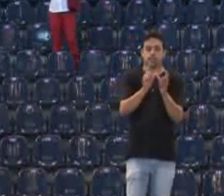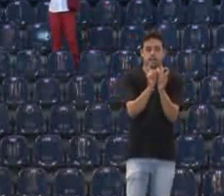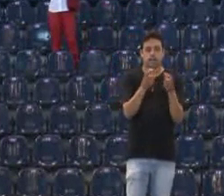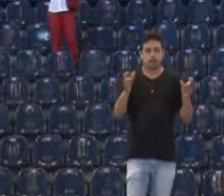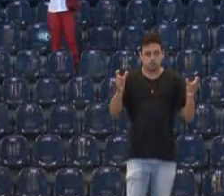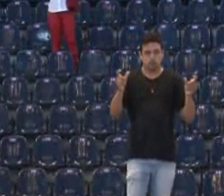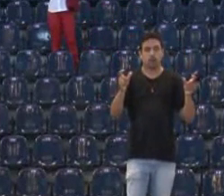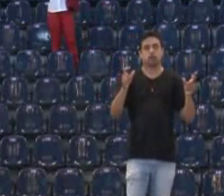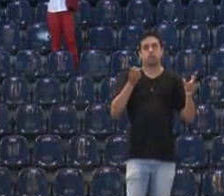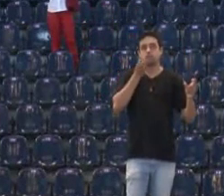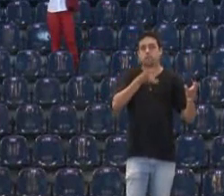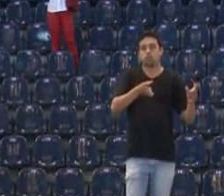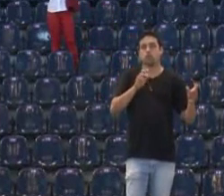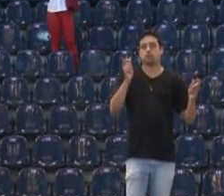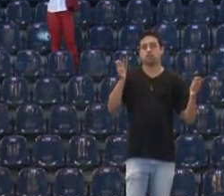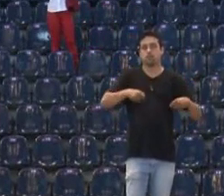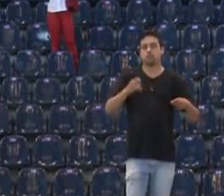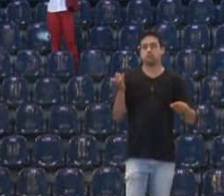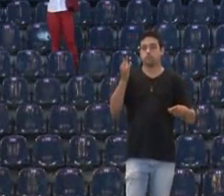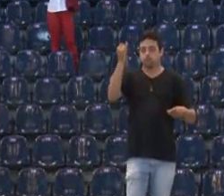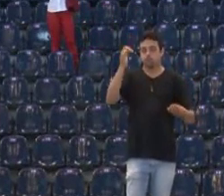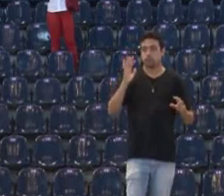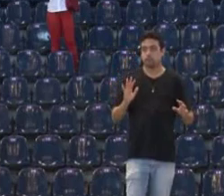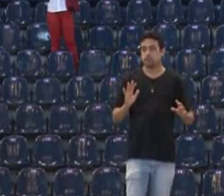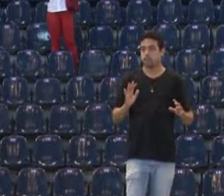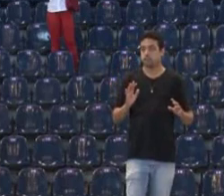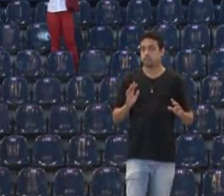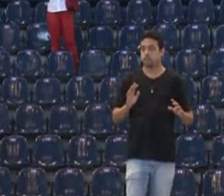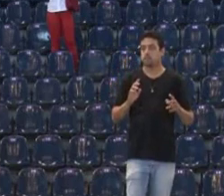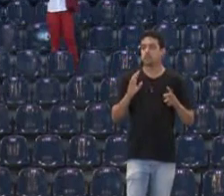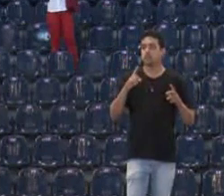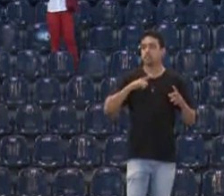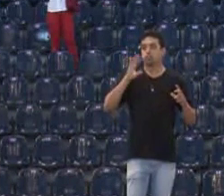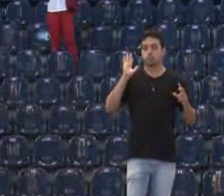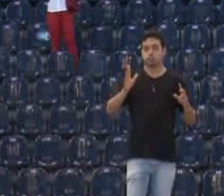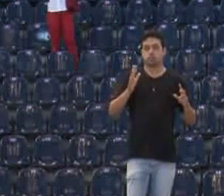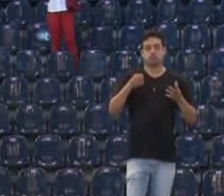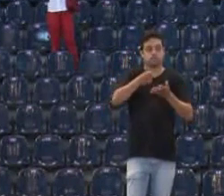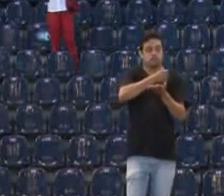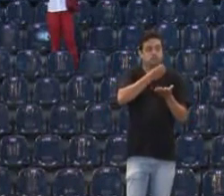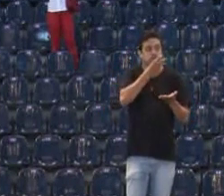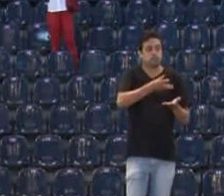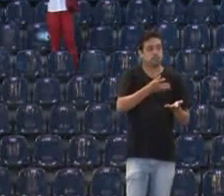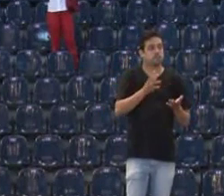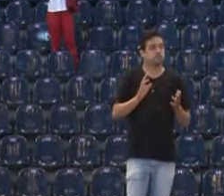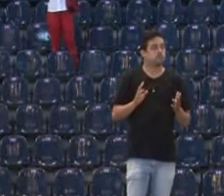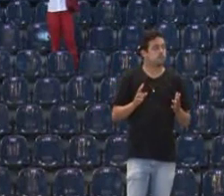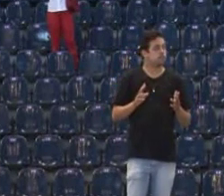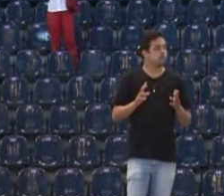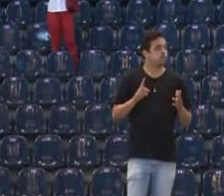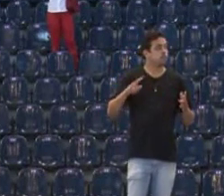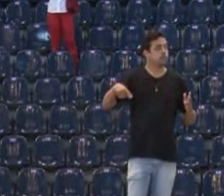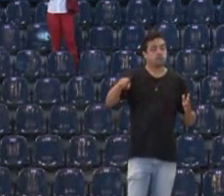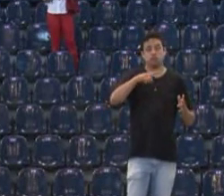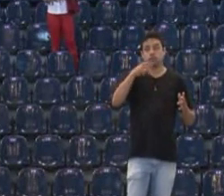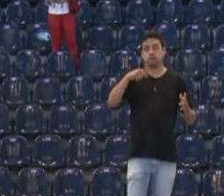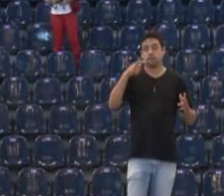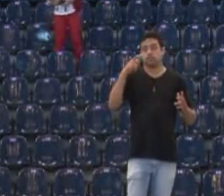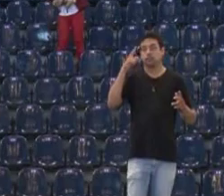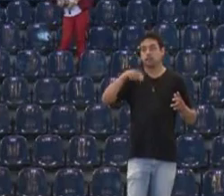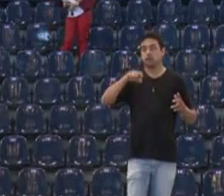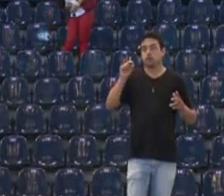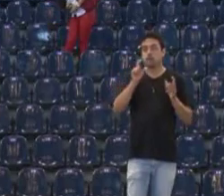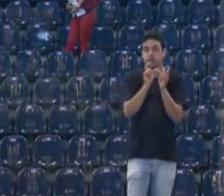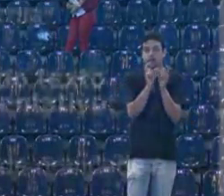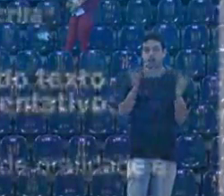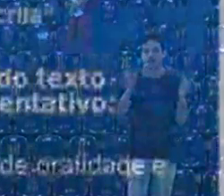escolar será suficiente, será necessário, importante. Já tem ali o essencial, tá? Você vai precisar ficar atento à gramática